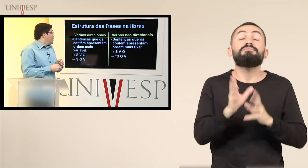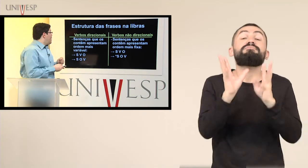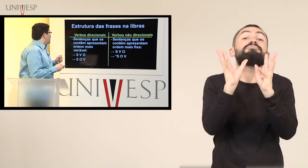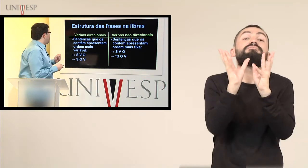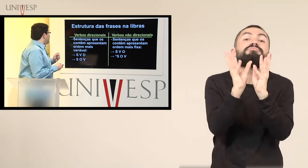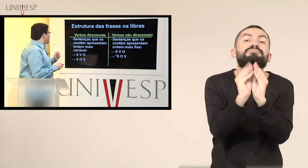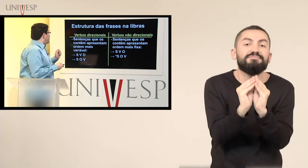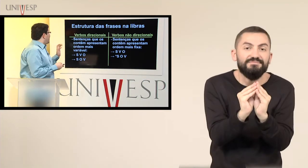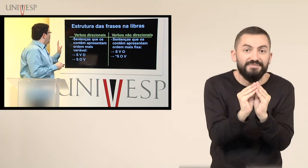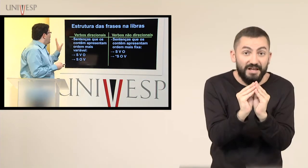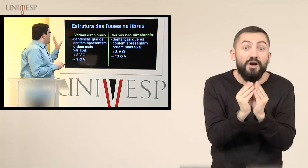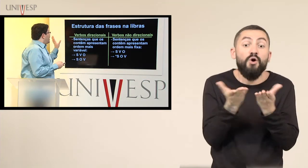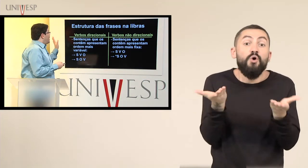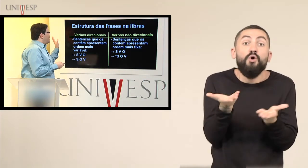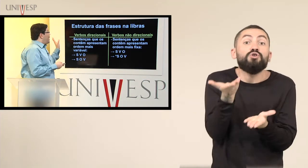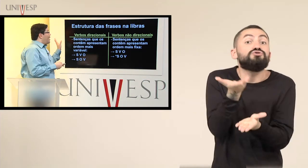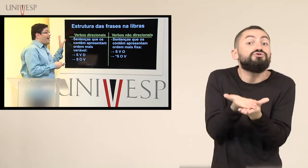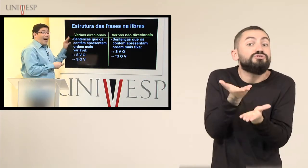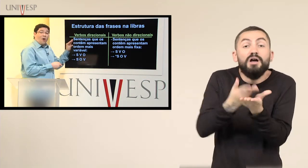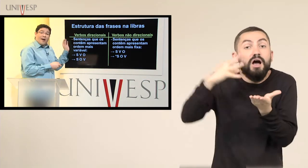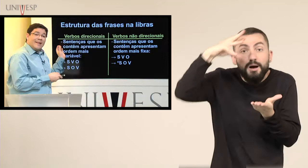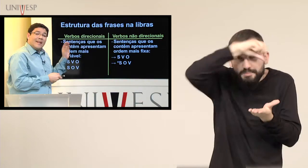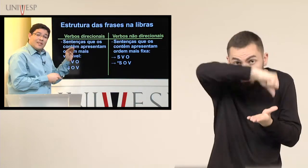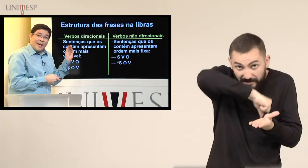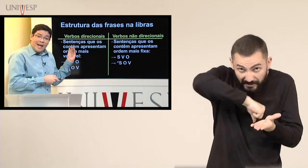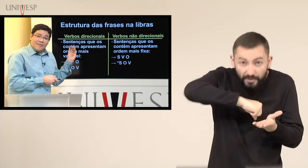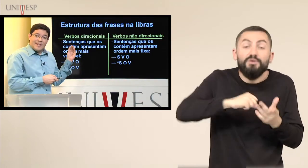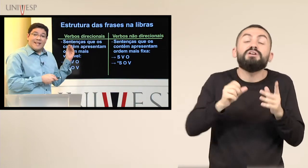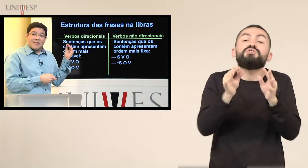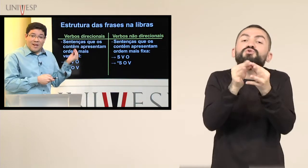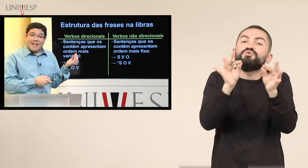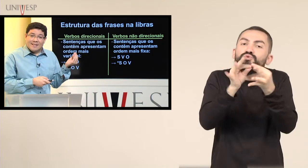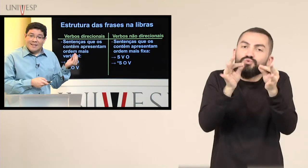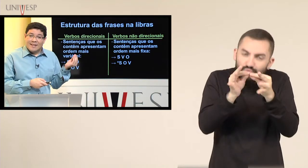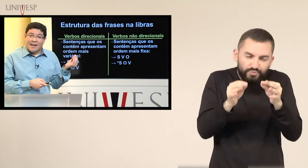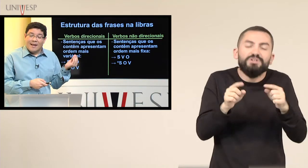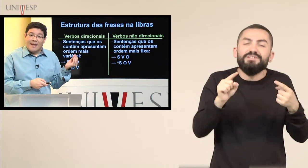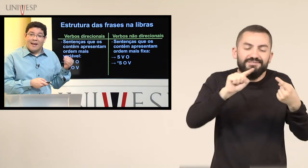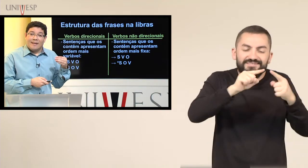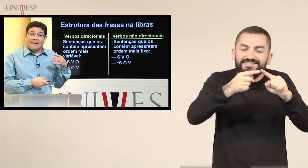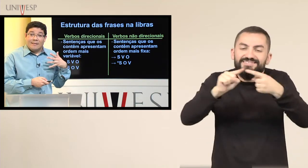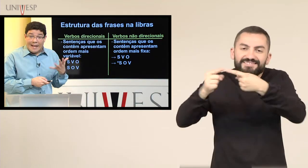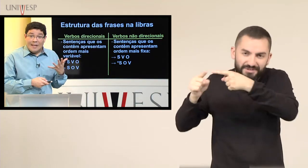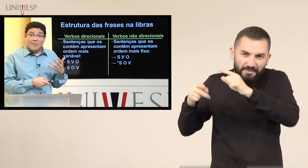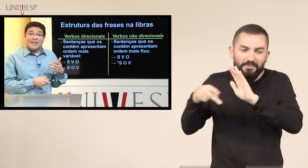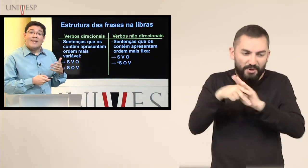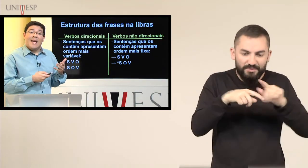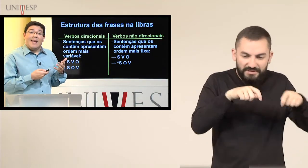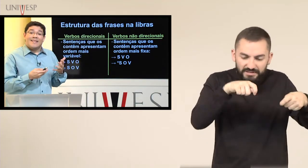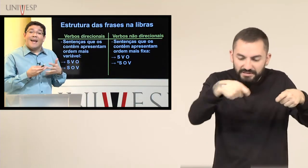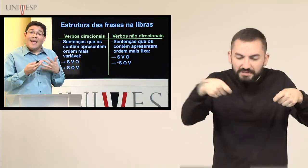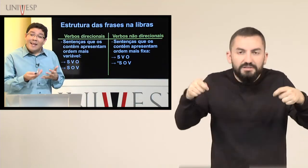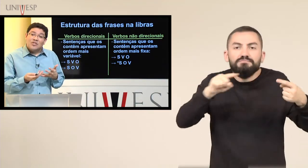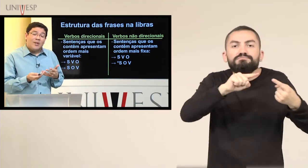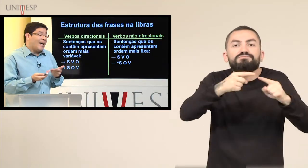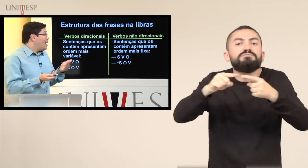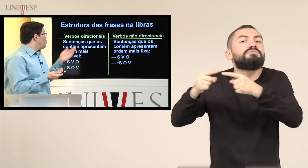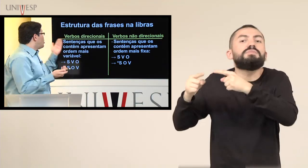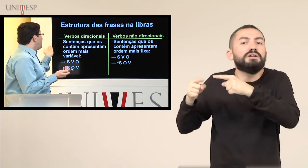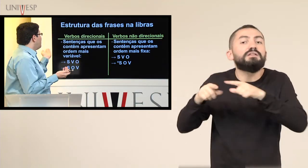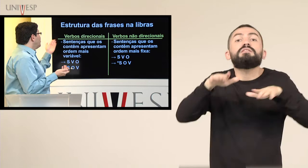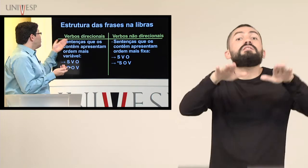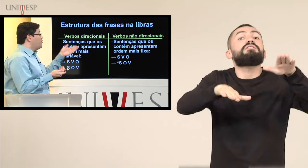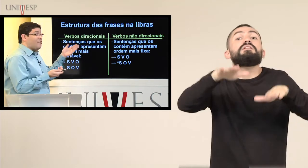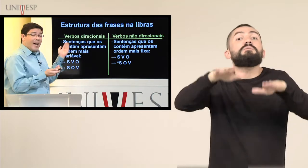Resumidamente, vimos então que a ordem das palavras nas frases na Libras está relacionada